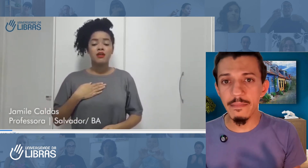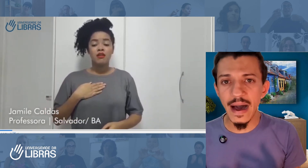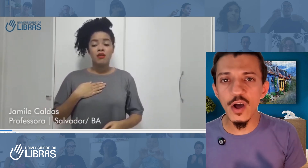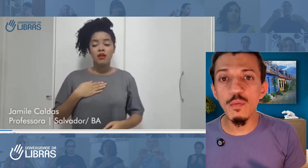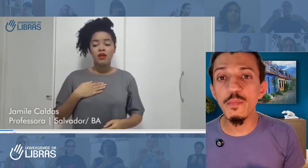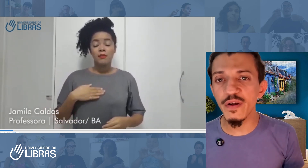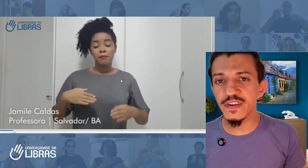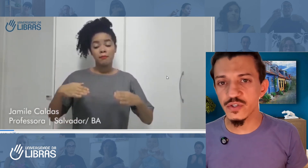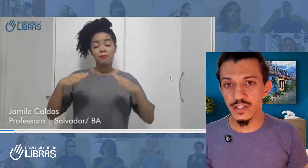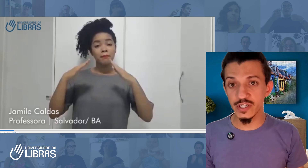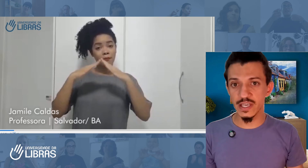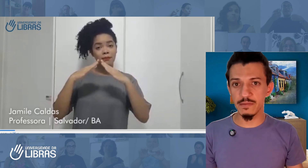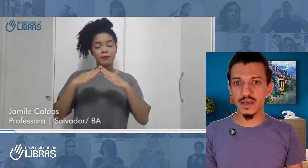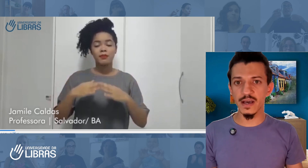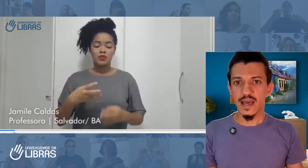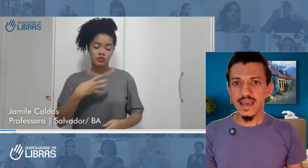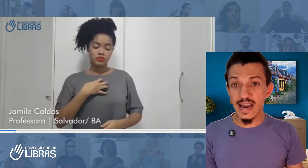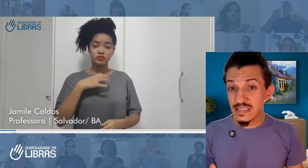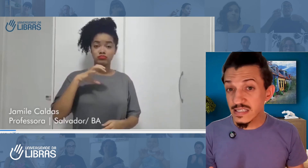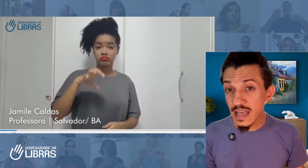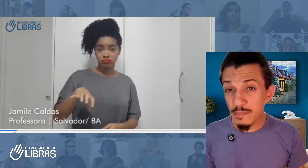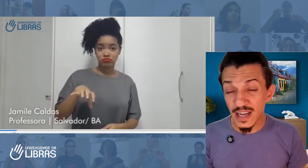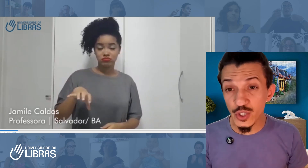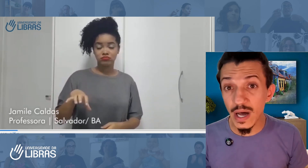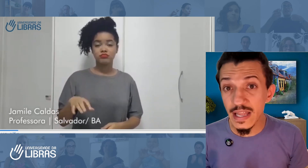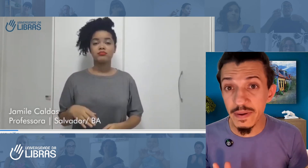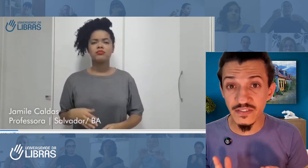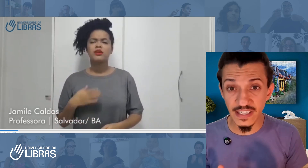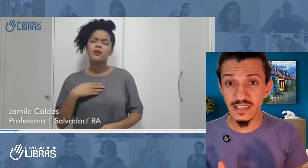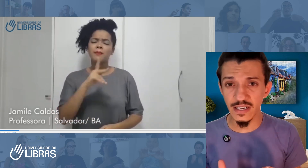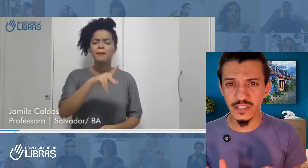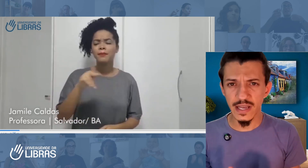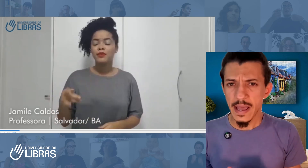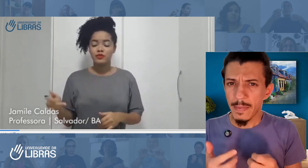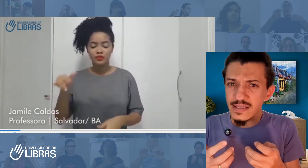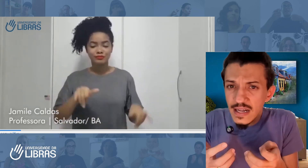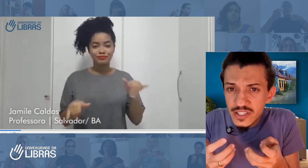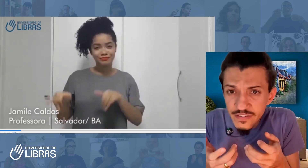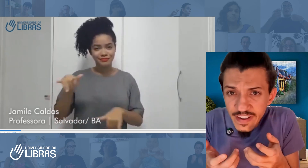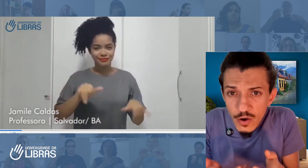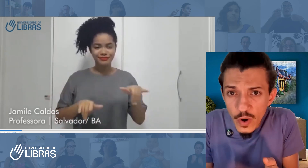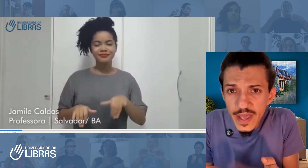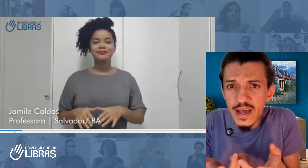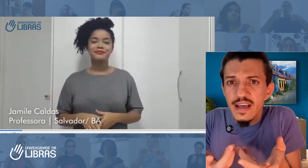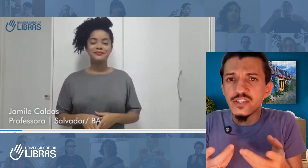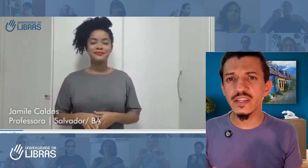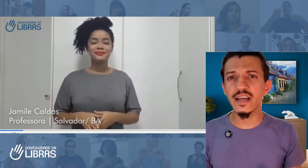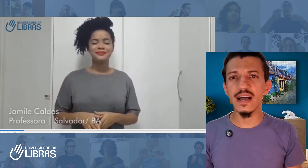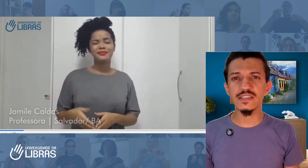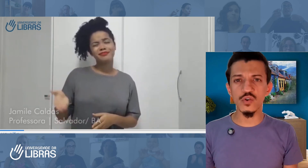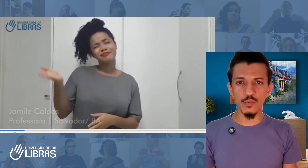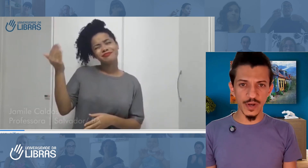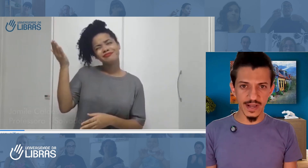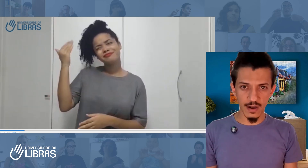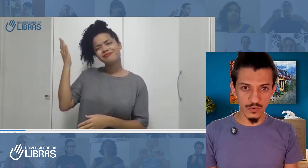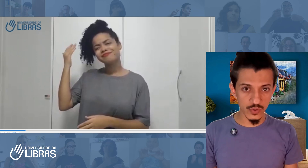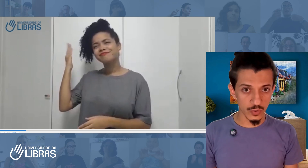como professora de química e ela sempre achou a Libras fascinante, mas ela tinha vergonha de tentar se comunicar com surdos. E